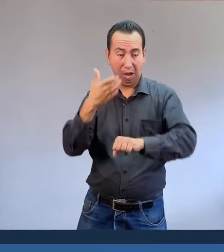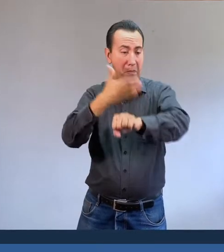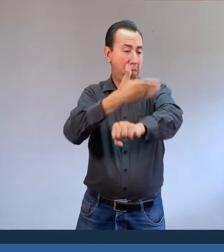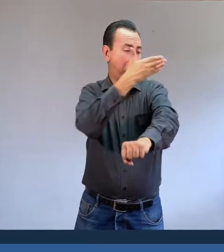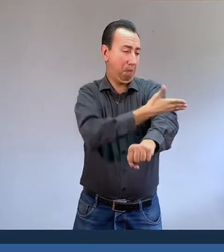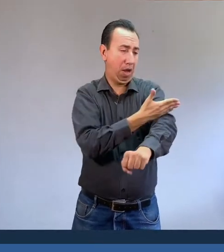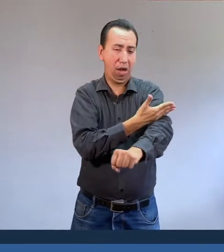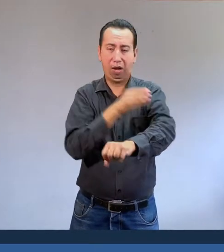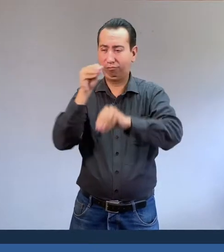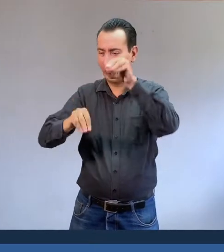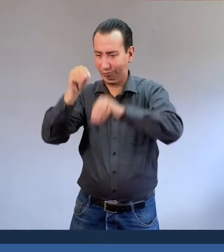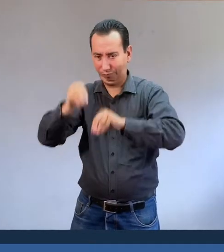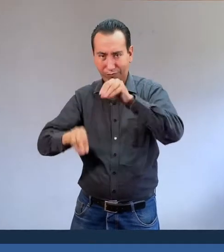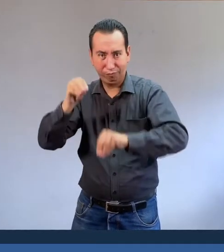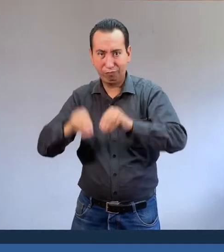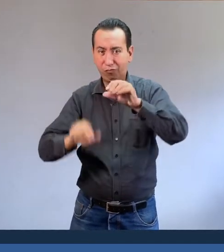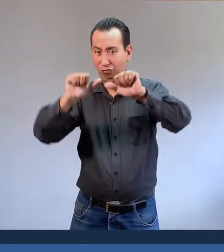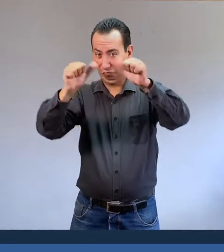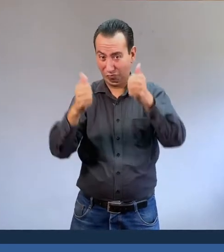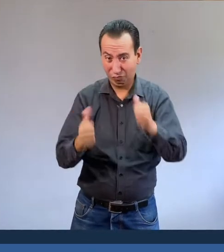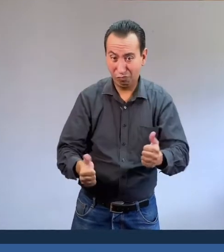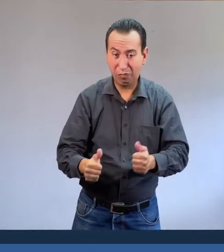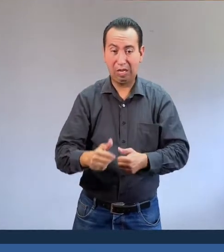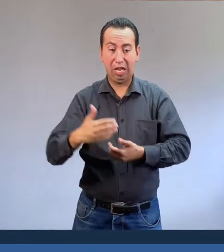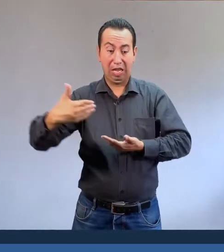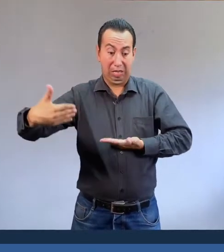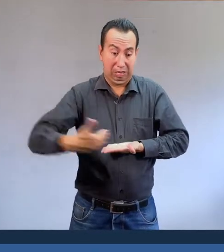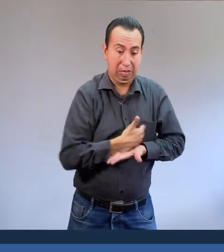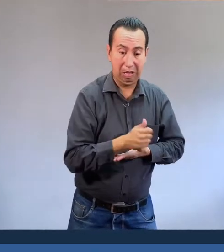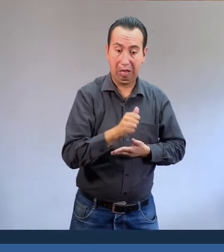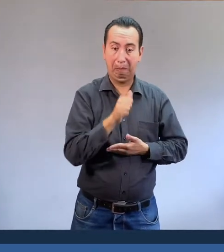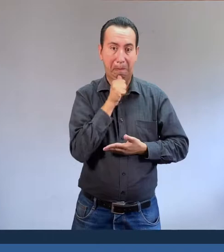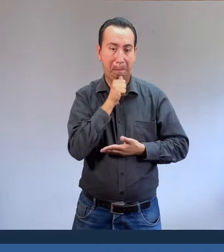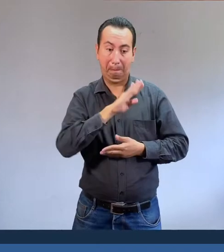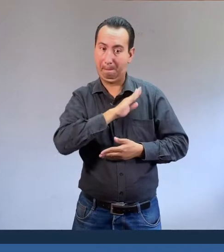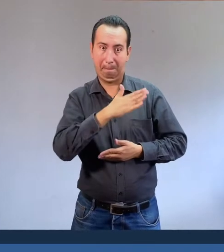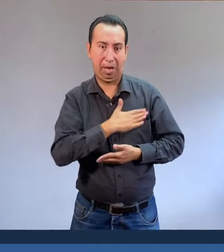madera policromada, arte prehispánico y vitrales en las ventanas.